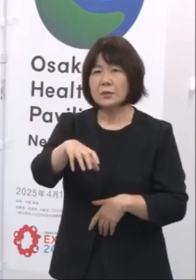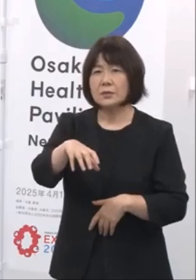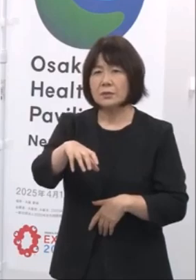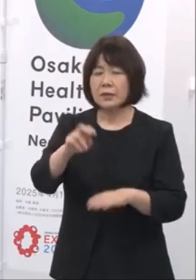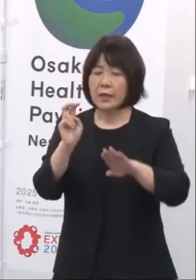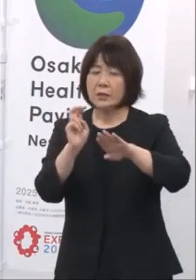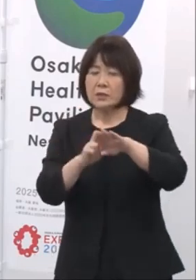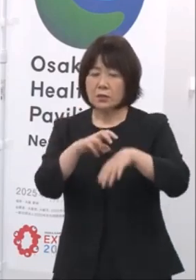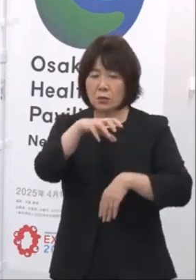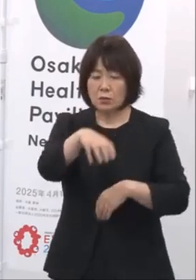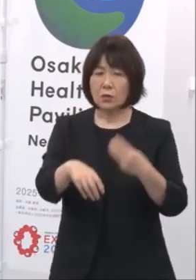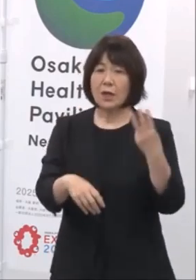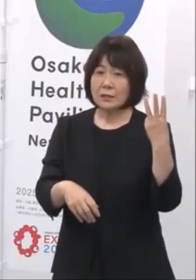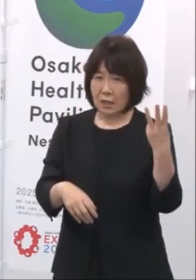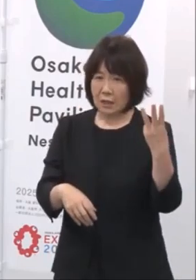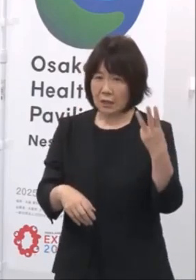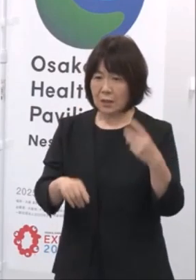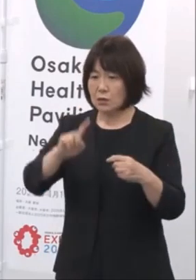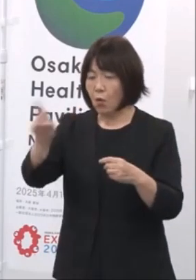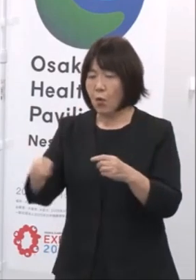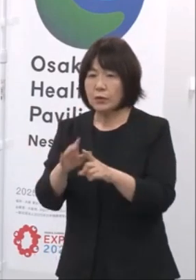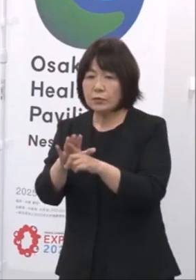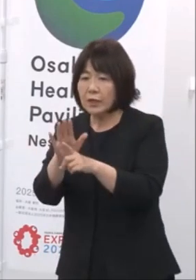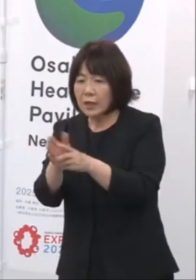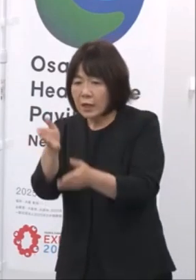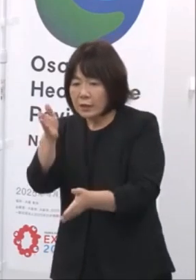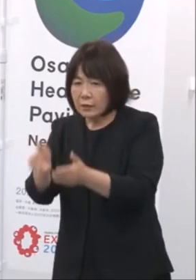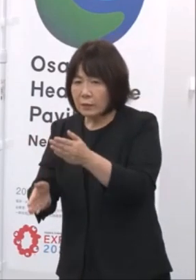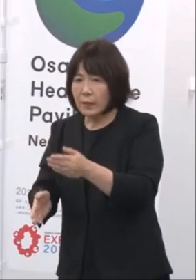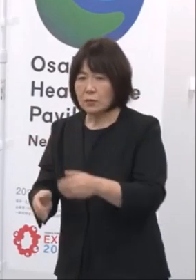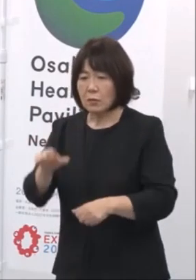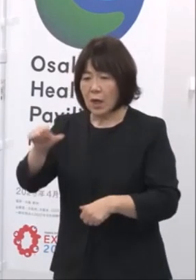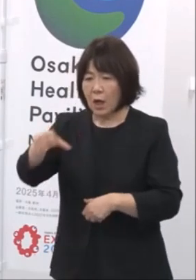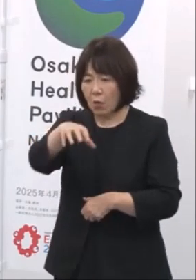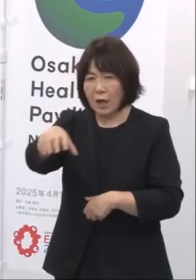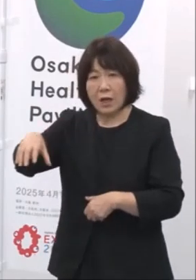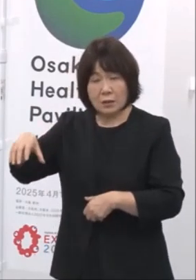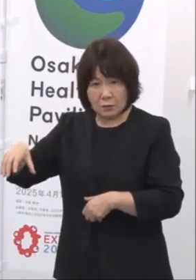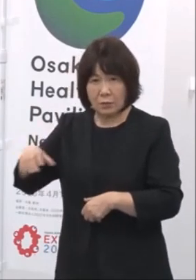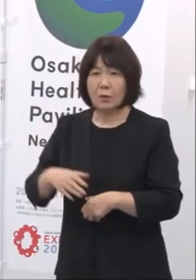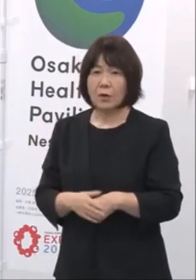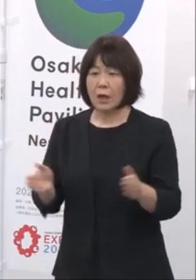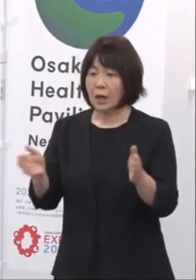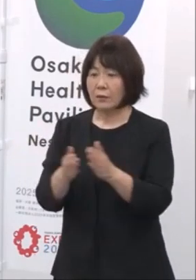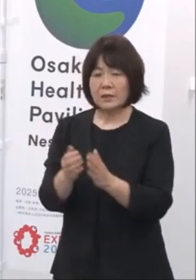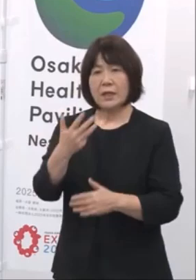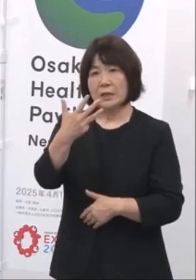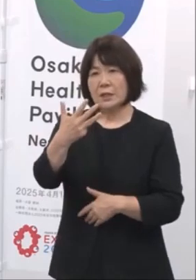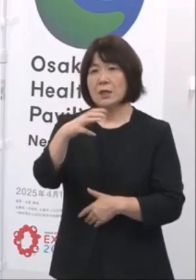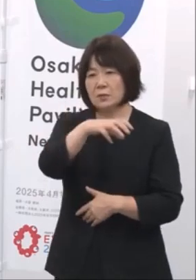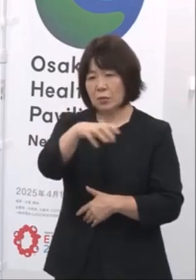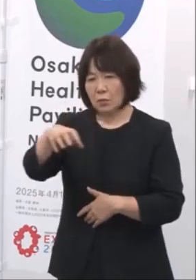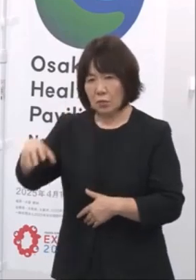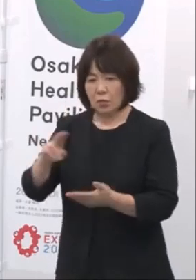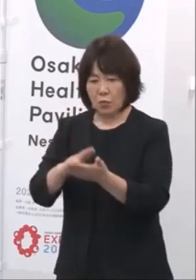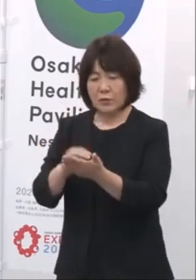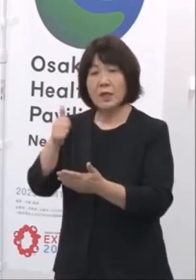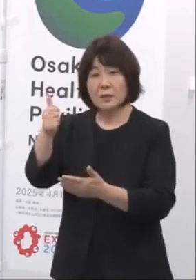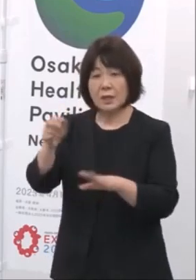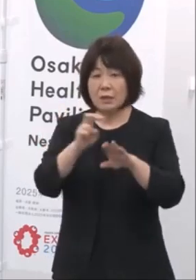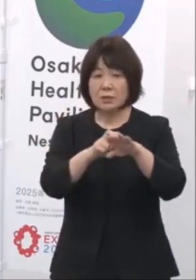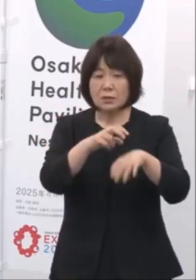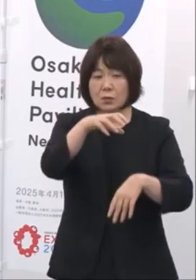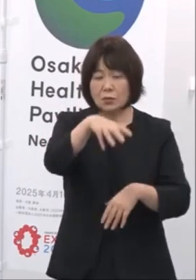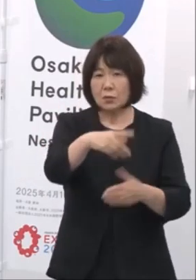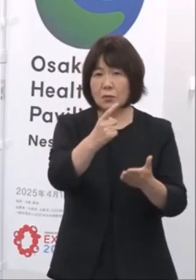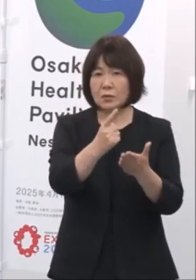診療所が3カ所で、応急手当の場所が5カ所か計8カ所ということですけど、お医者さんはまあ診療所のところ